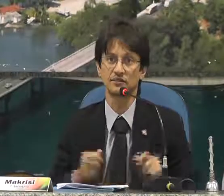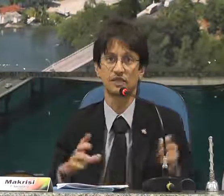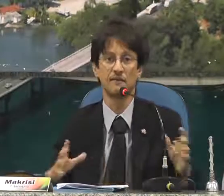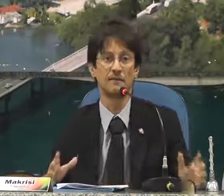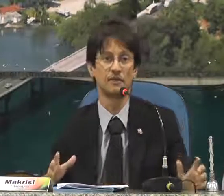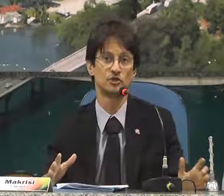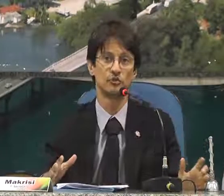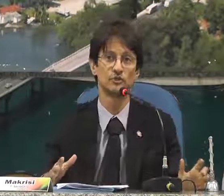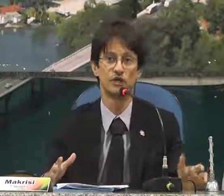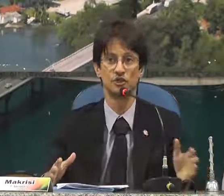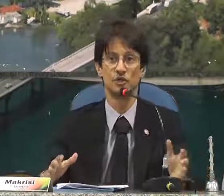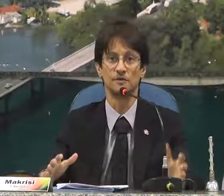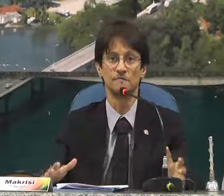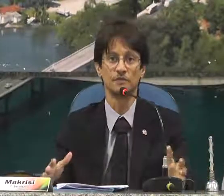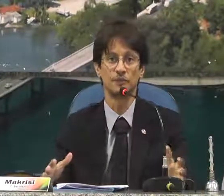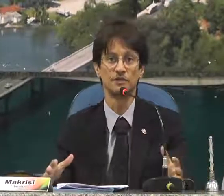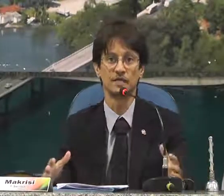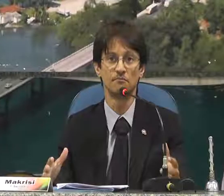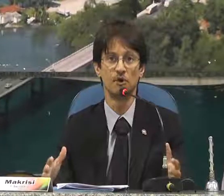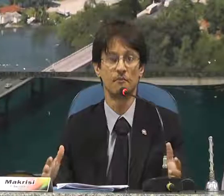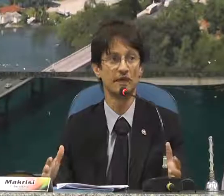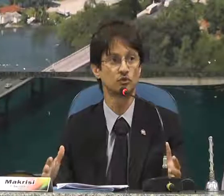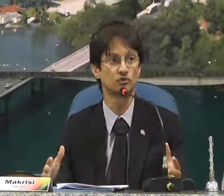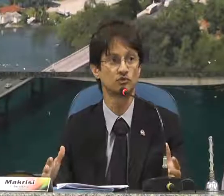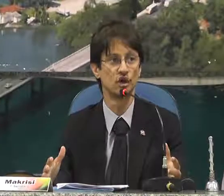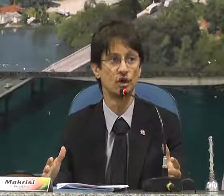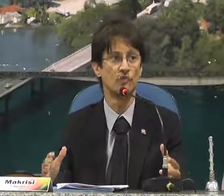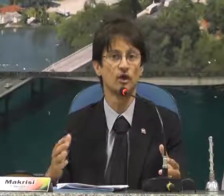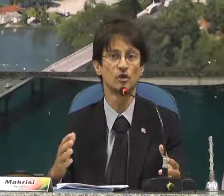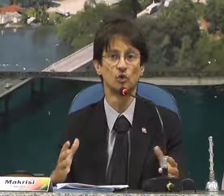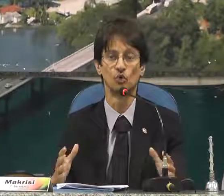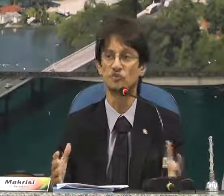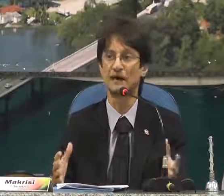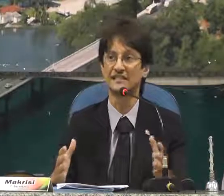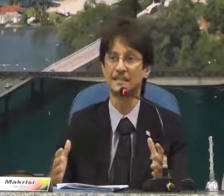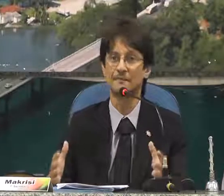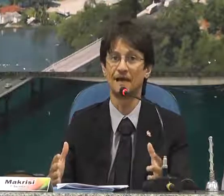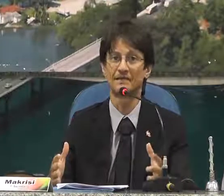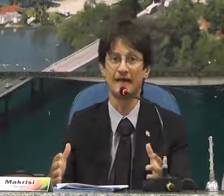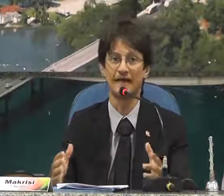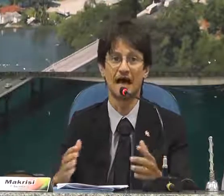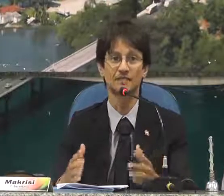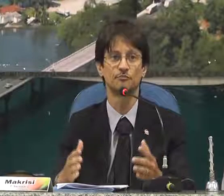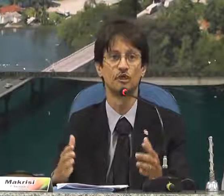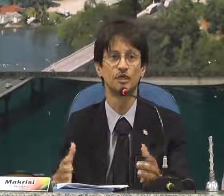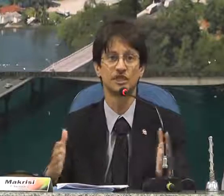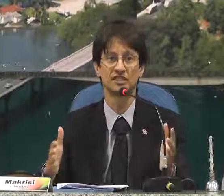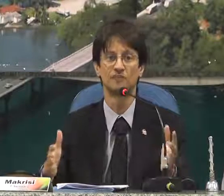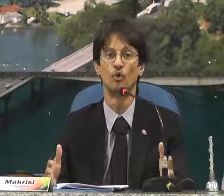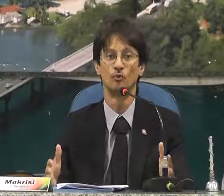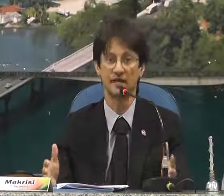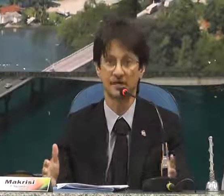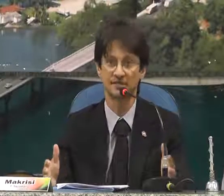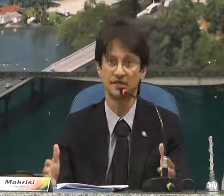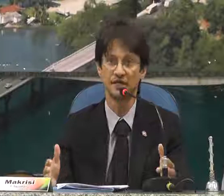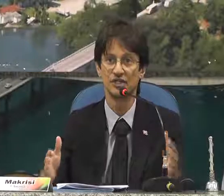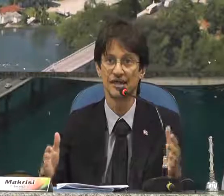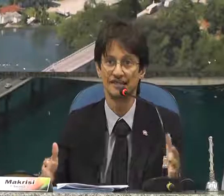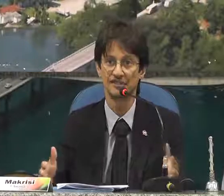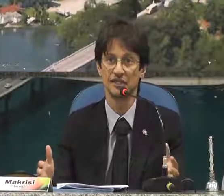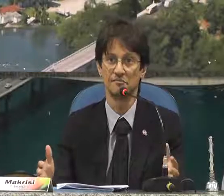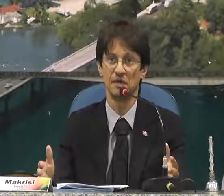são extremamente importantes por serem momentos oportunos para se debater as políticas públicas